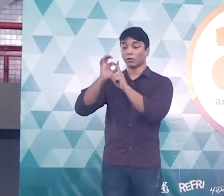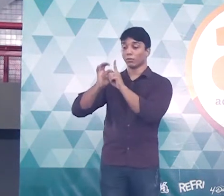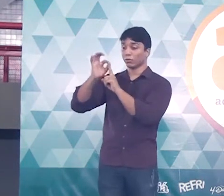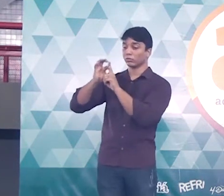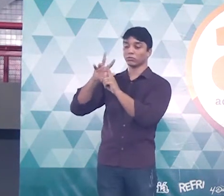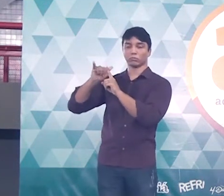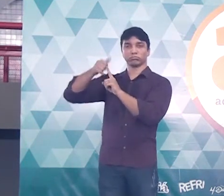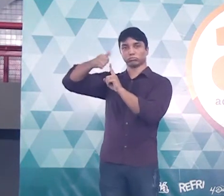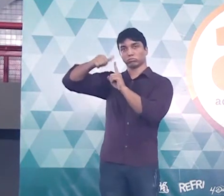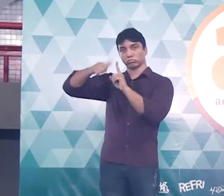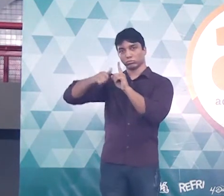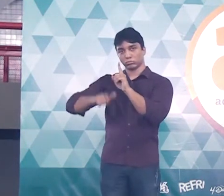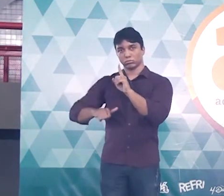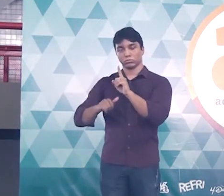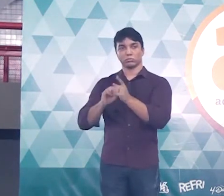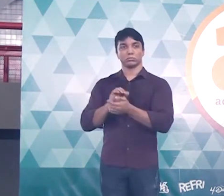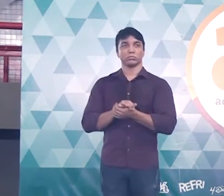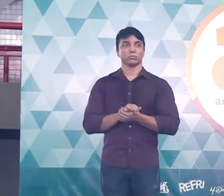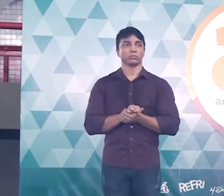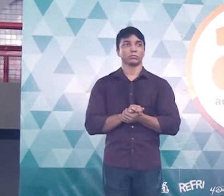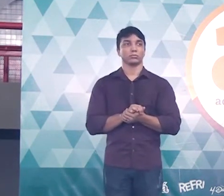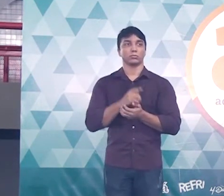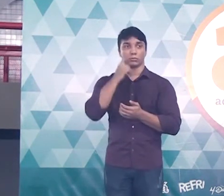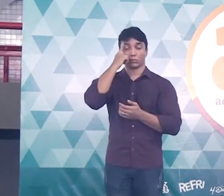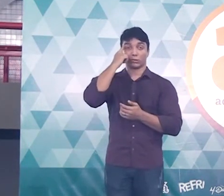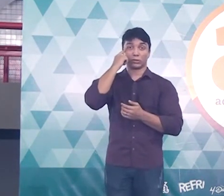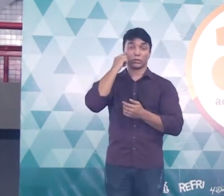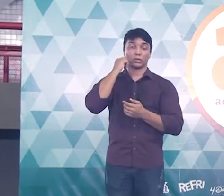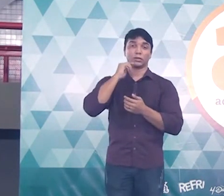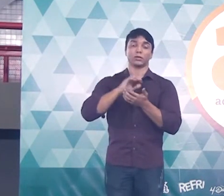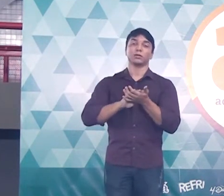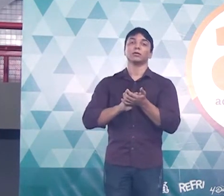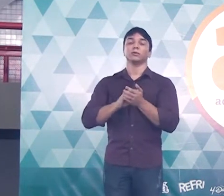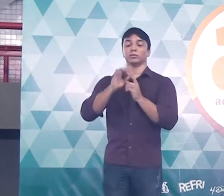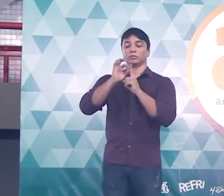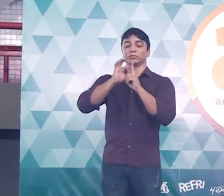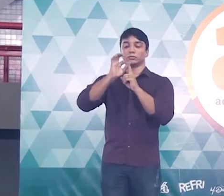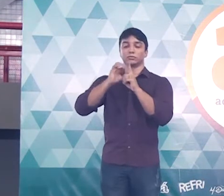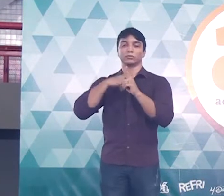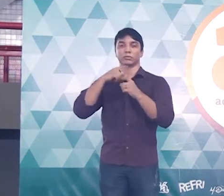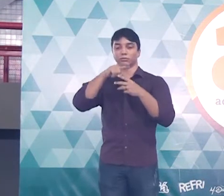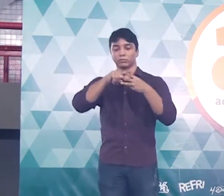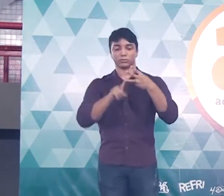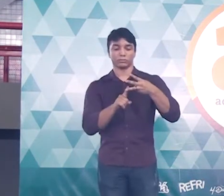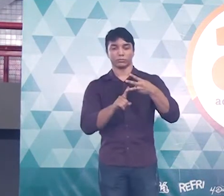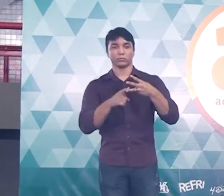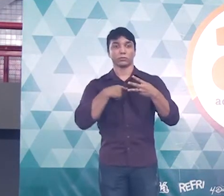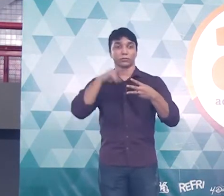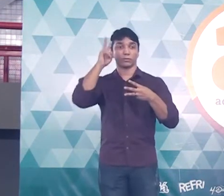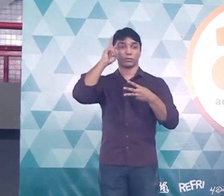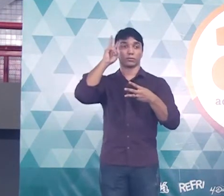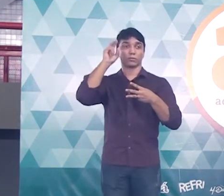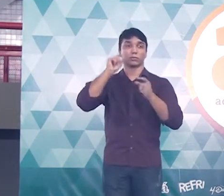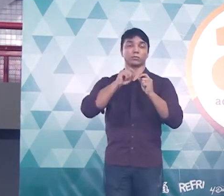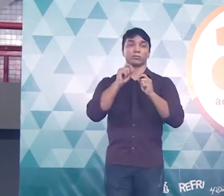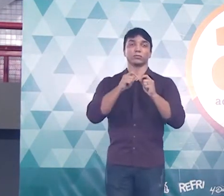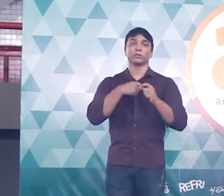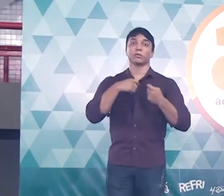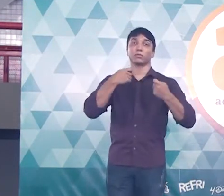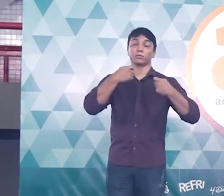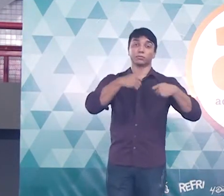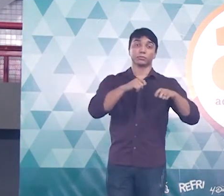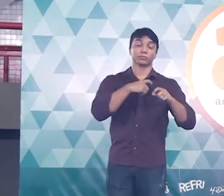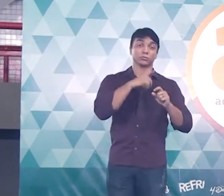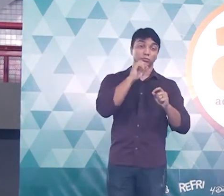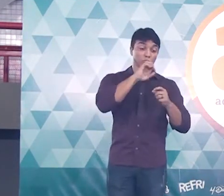ser medida. Essa temperatura medida pode ser nessas 3 escalas. Mas lembrando, né? Nós precisamos